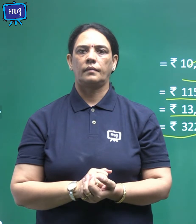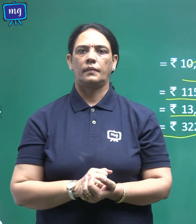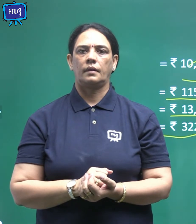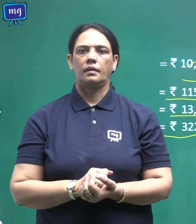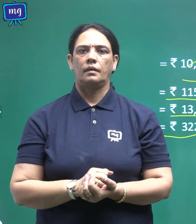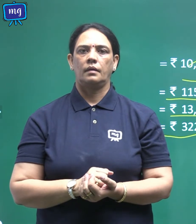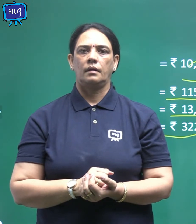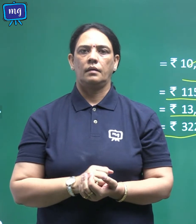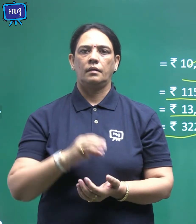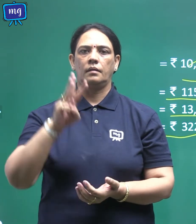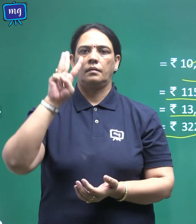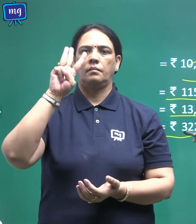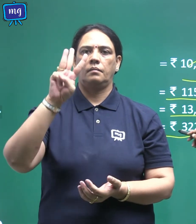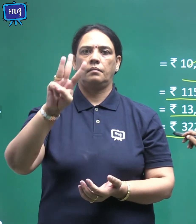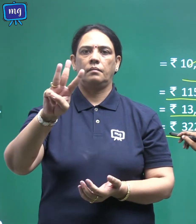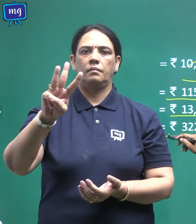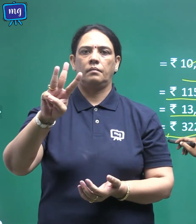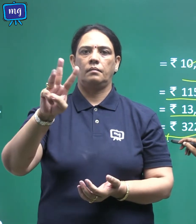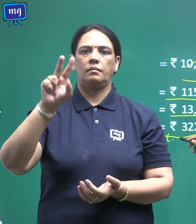3,225 रुपये।